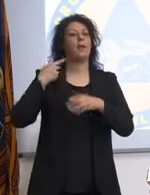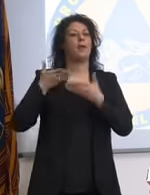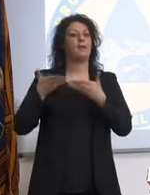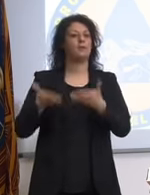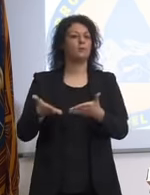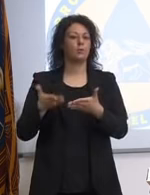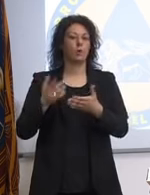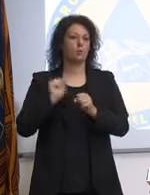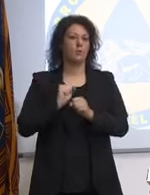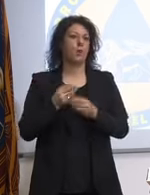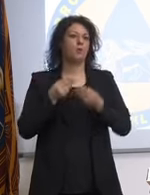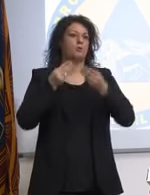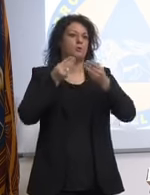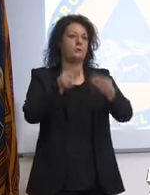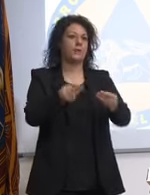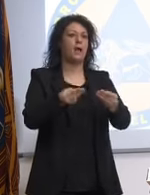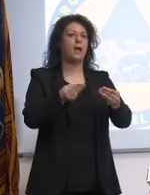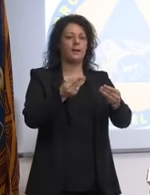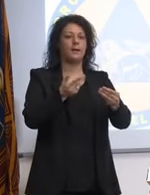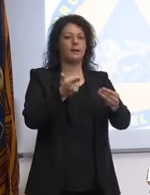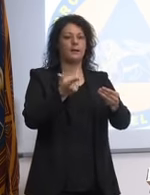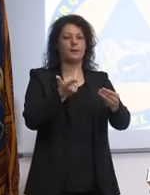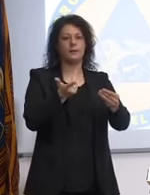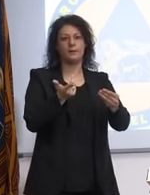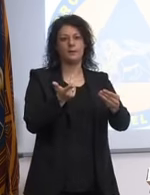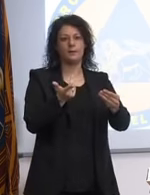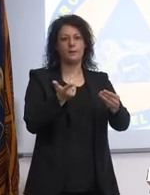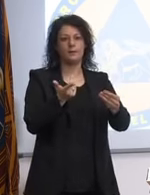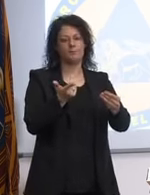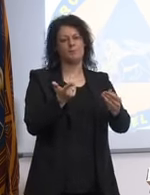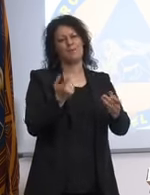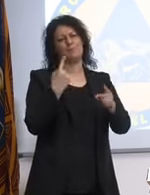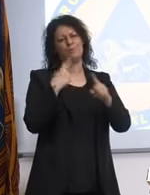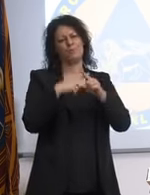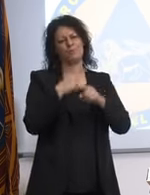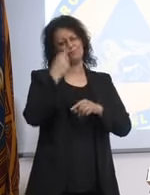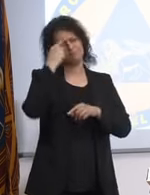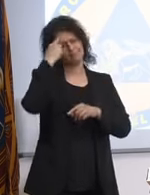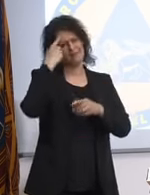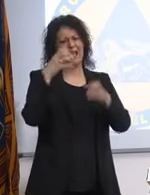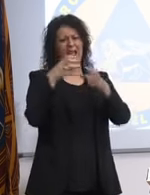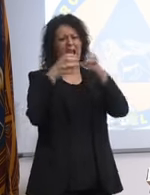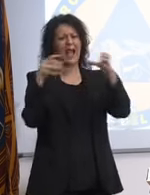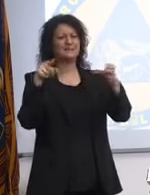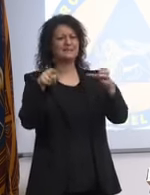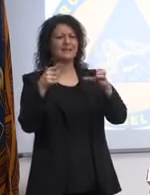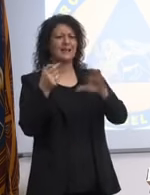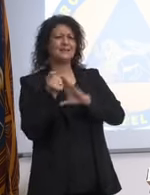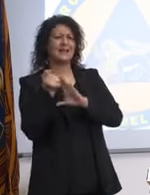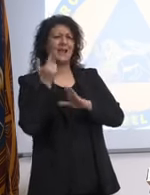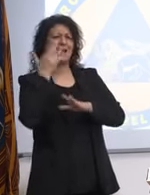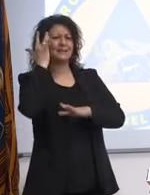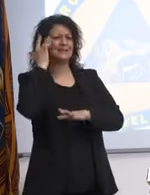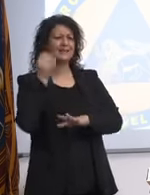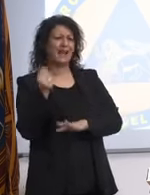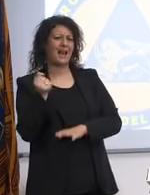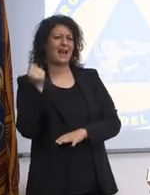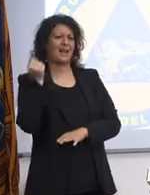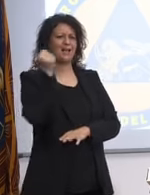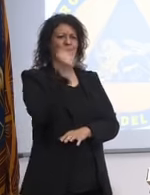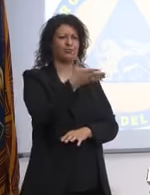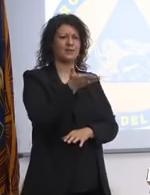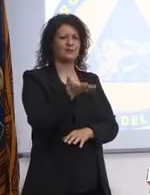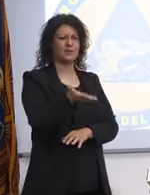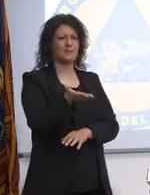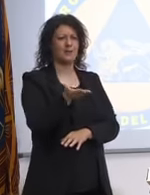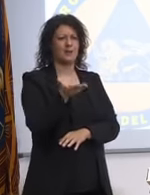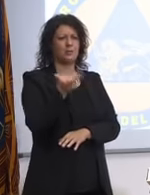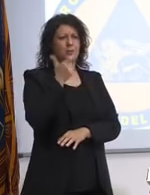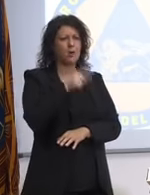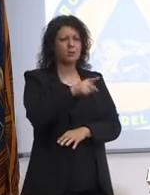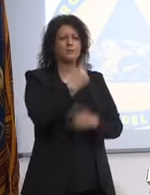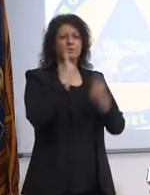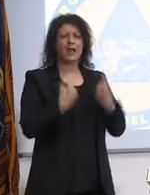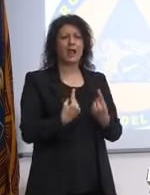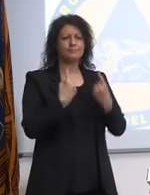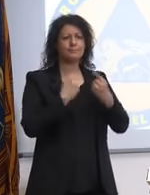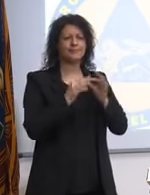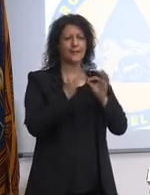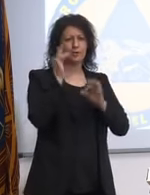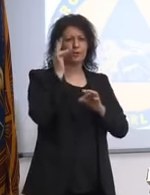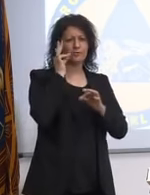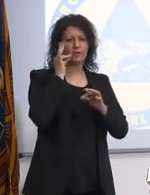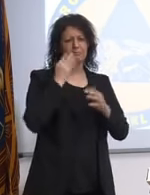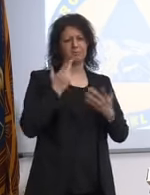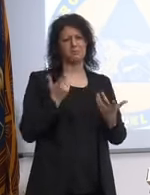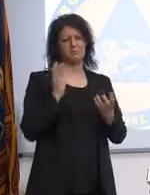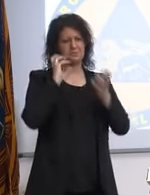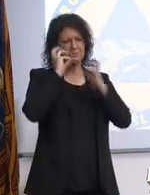parte il fatto che penso che un'azienda che licenzia un dipendente perché dice che è positivo, la vedo, a meno